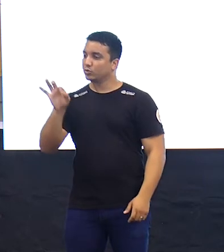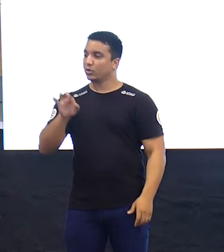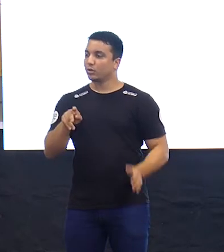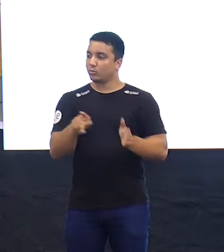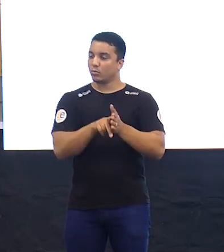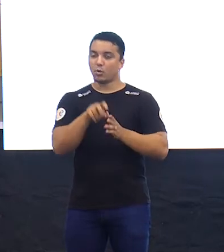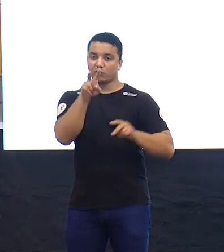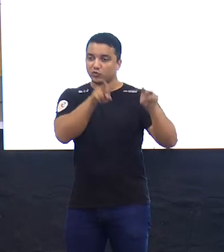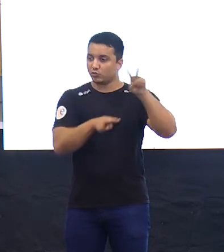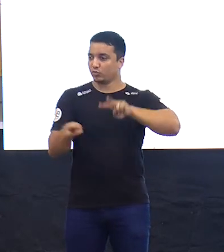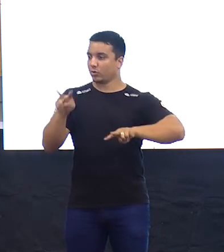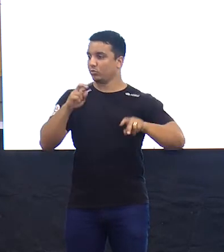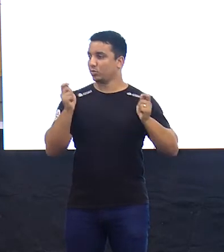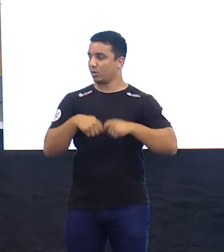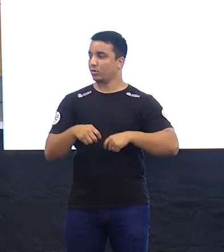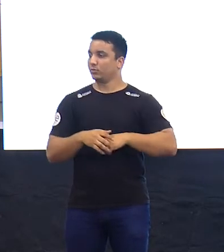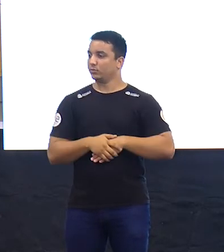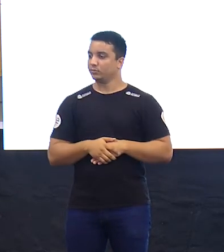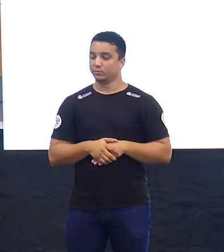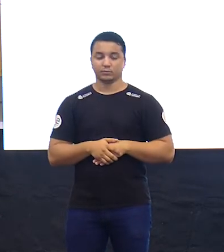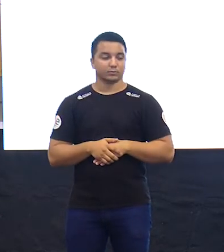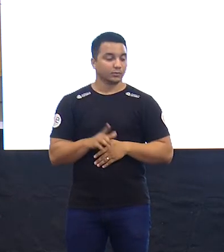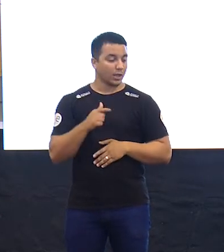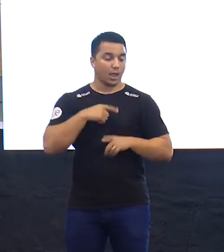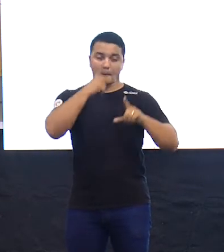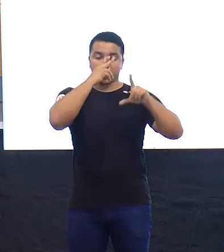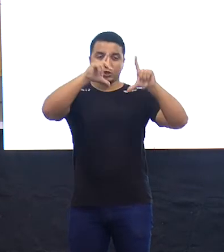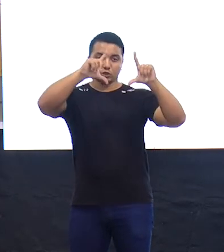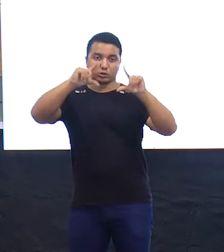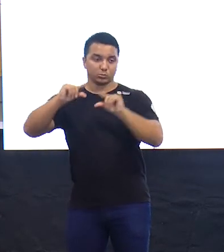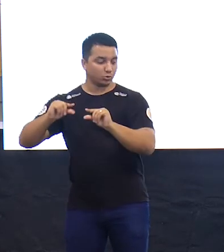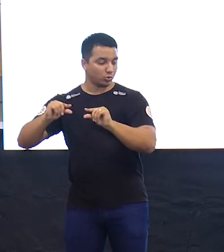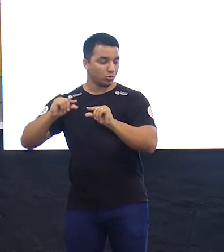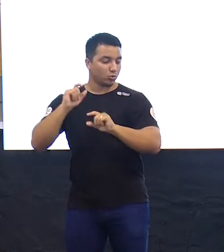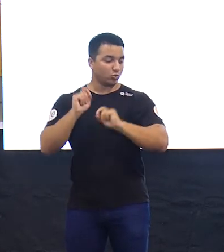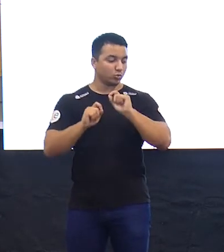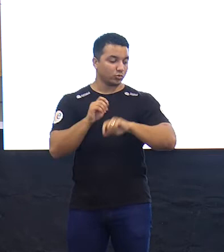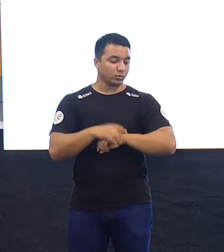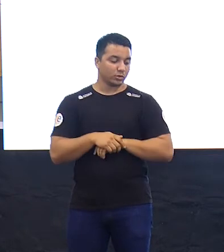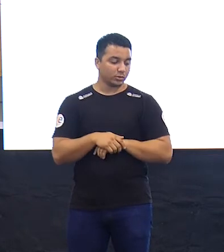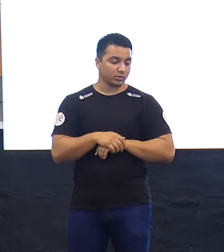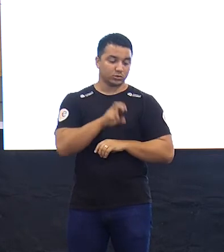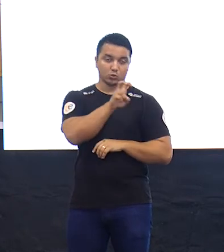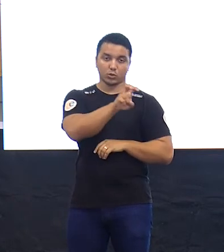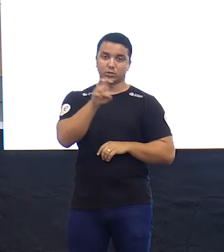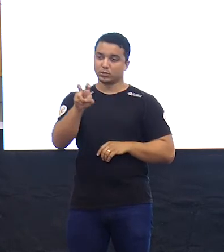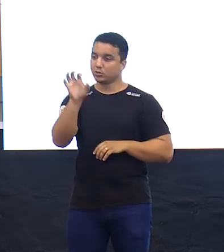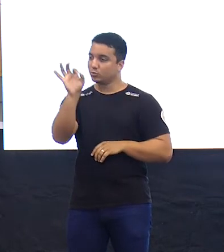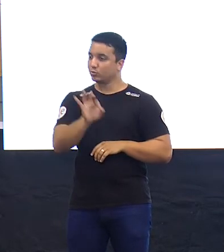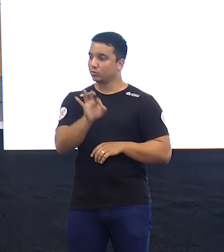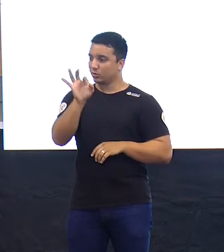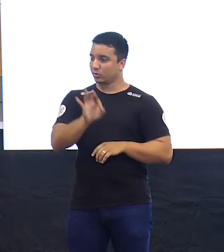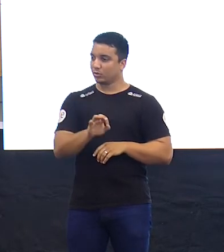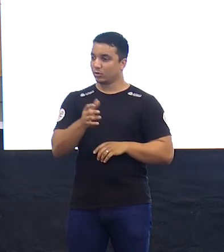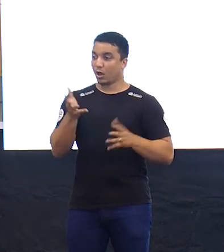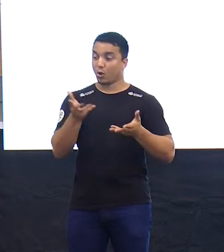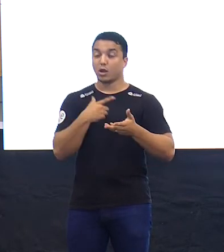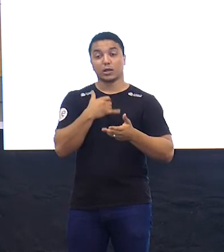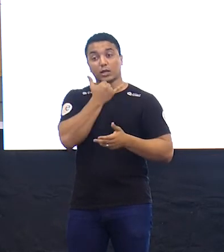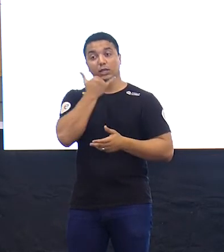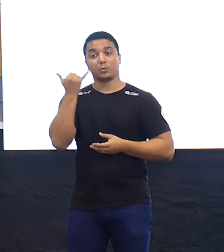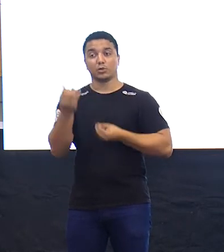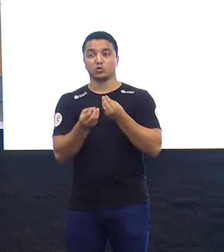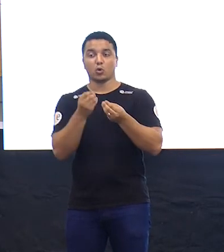45% de visibilidade. Vai reduzir 55%. Então agora vai depender do que